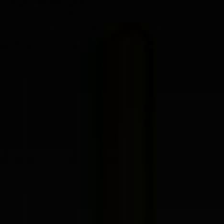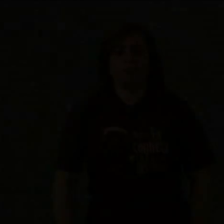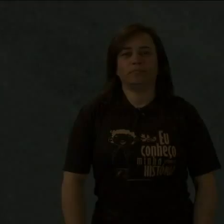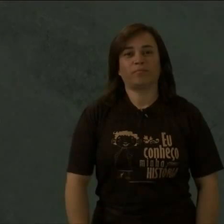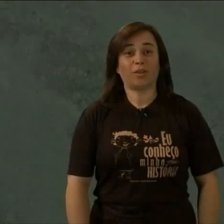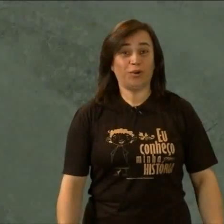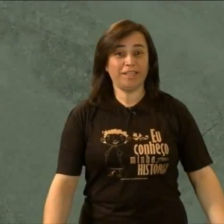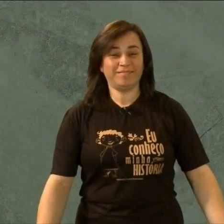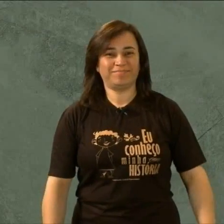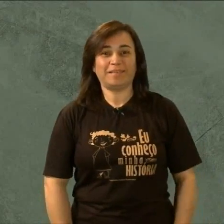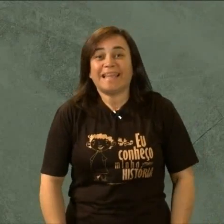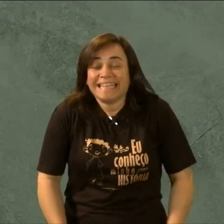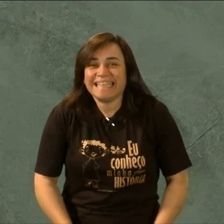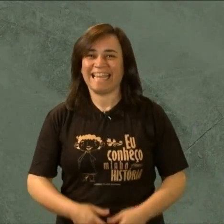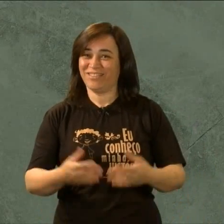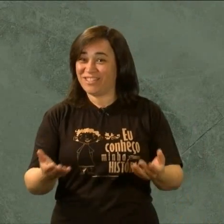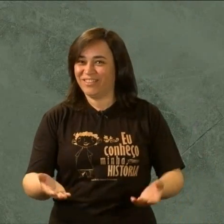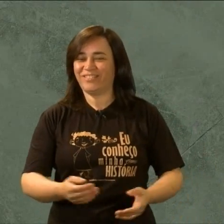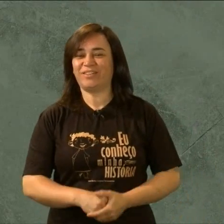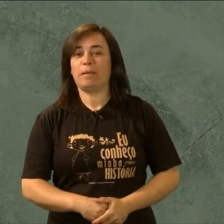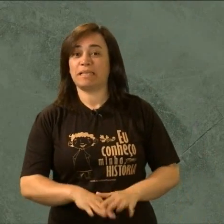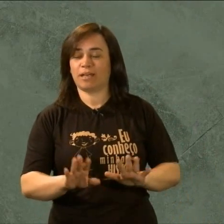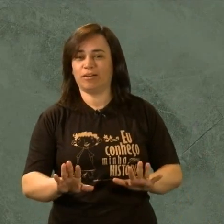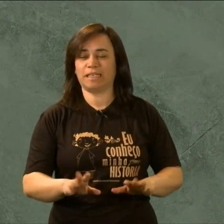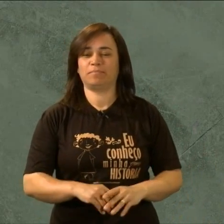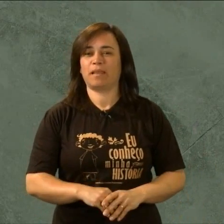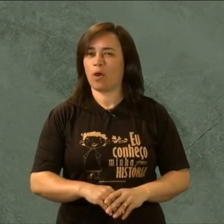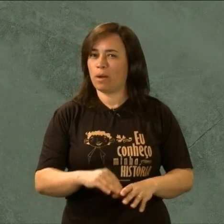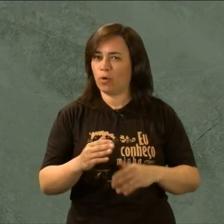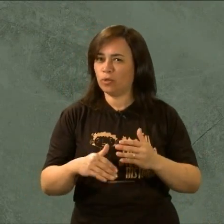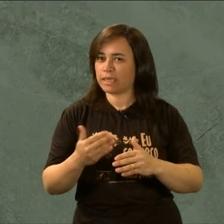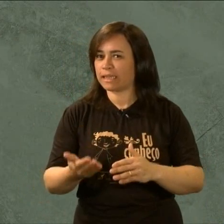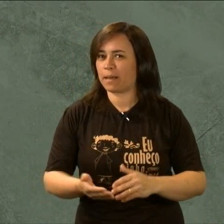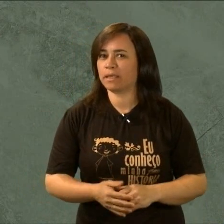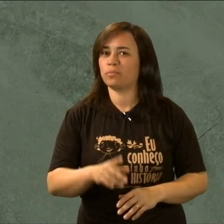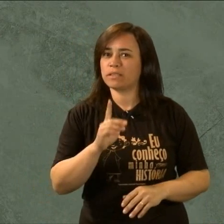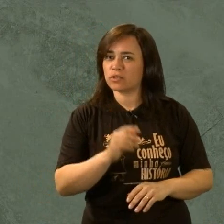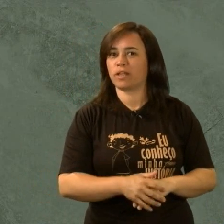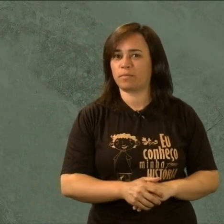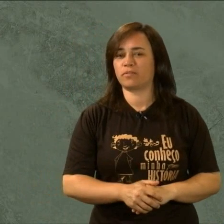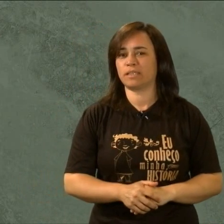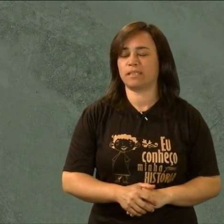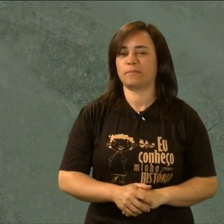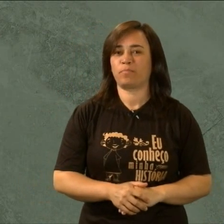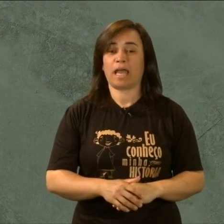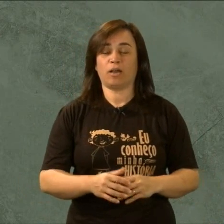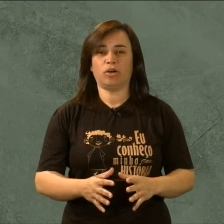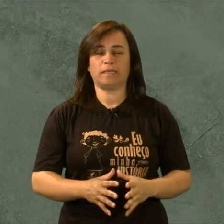Hola, yo de nuevo, pero ahora es de otra etapa que yo necesito hablar con usted. Ahora